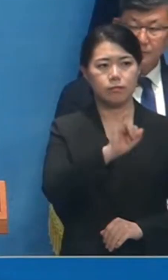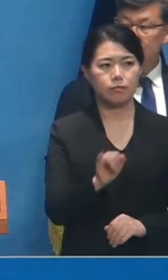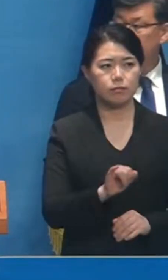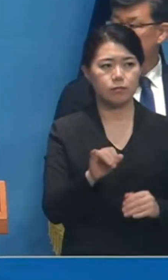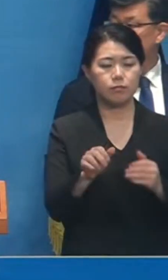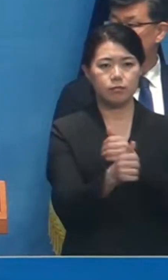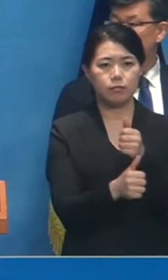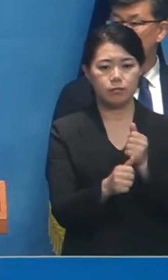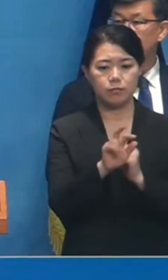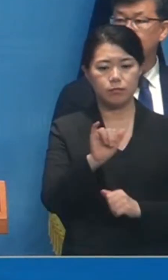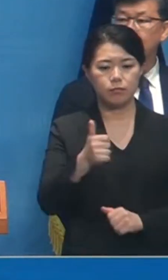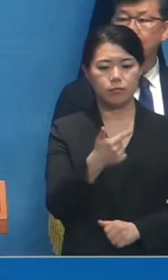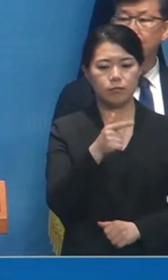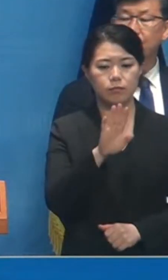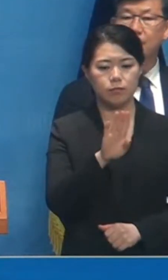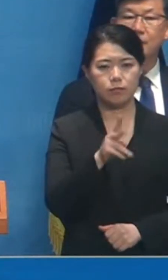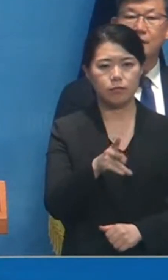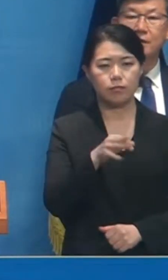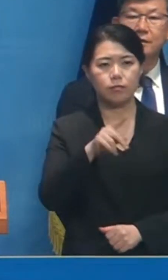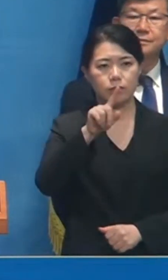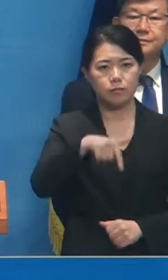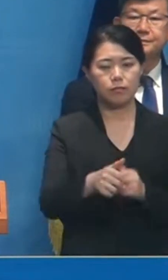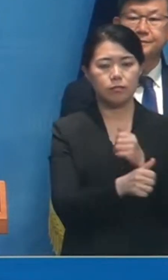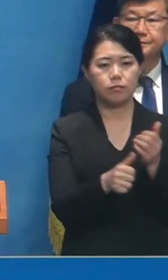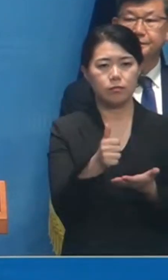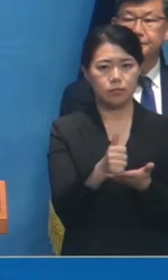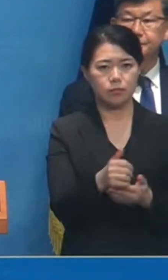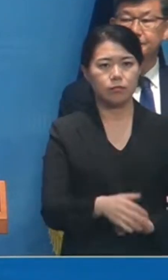벌치로위원회 민병덕 위원장님 모셨습니다.